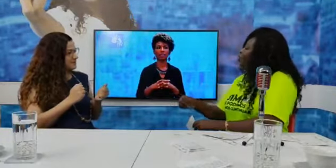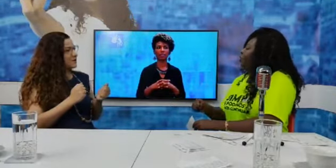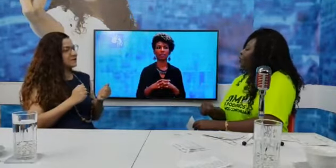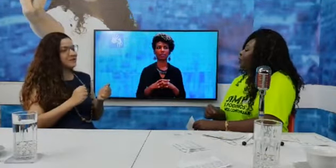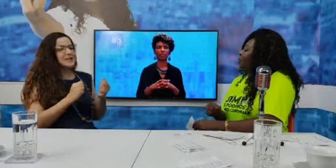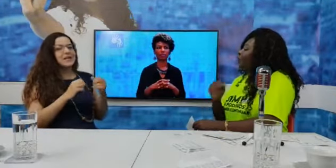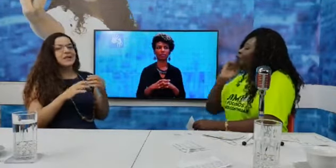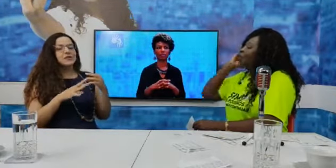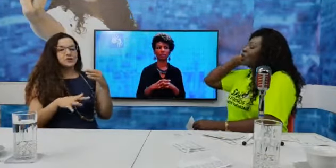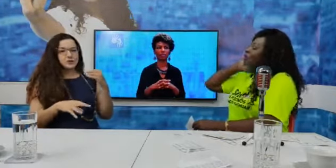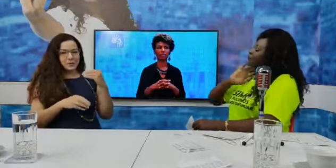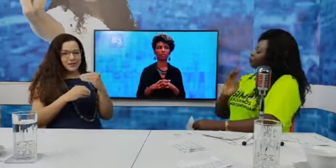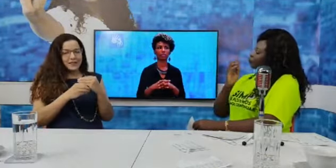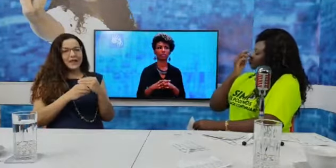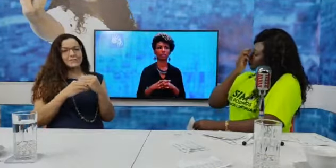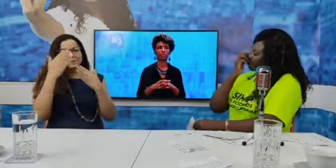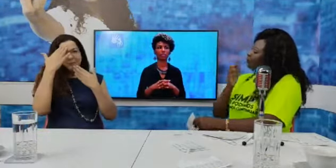Pode?